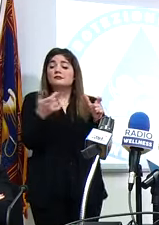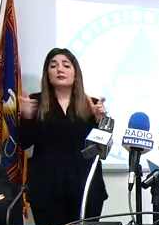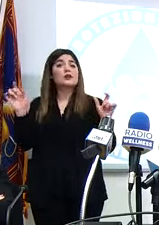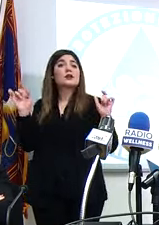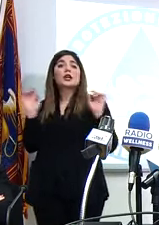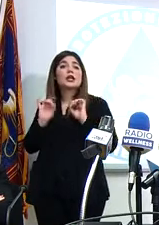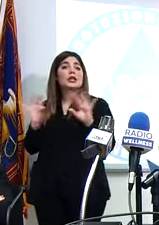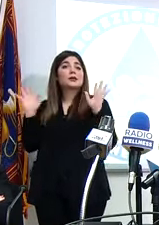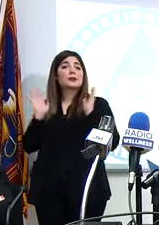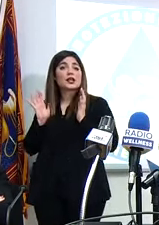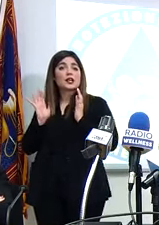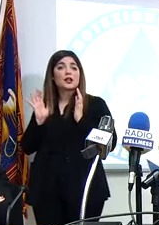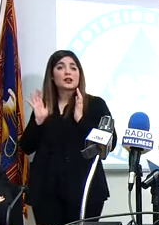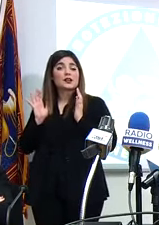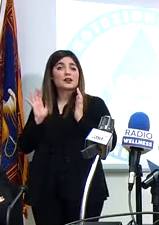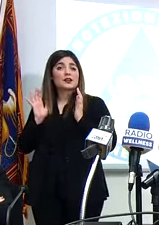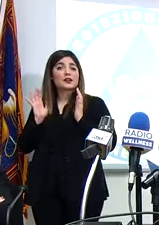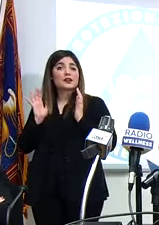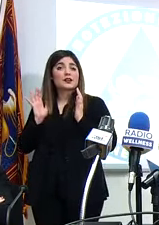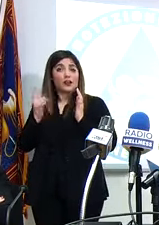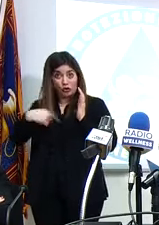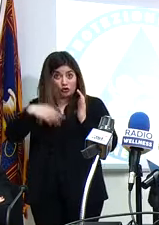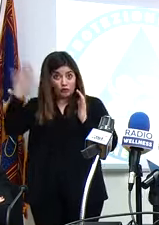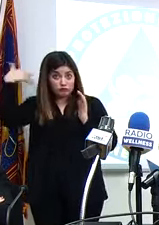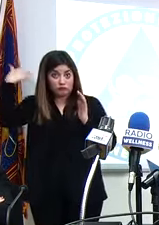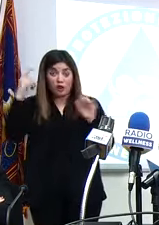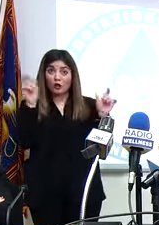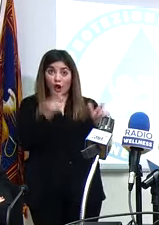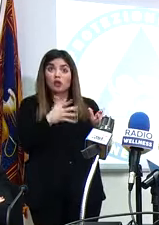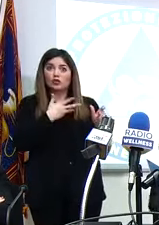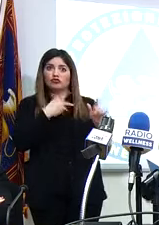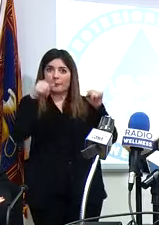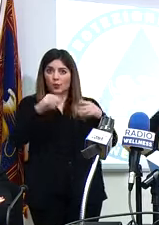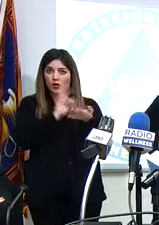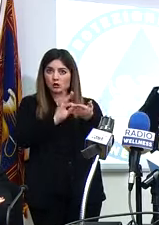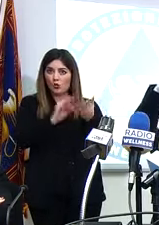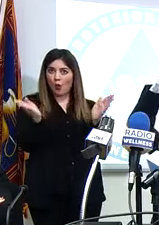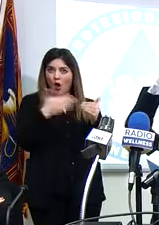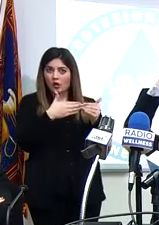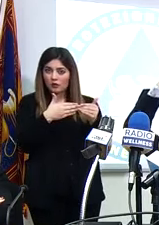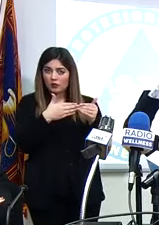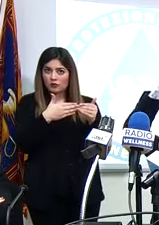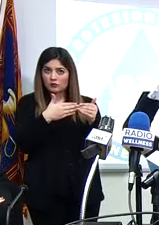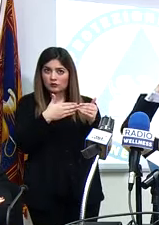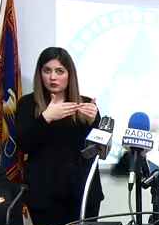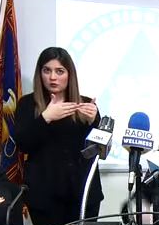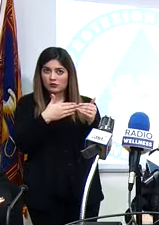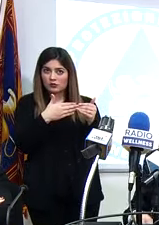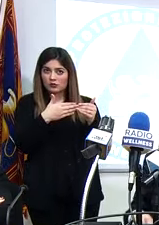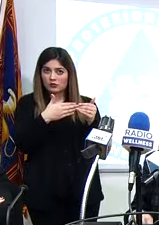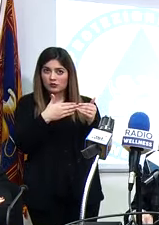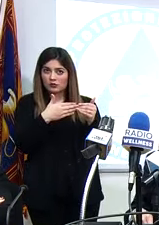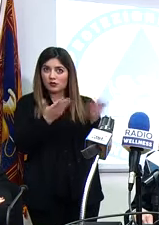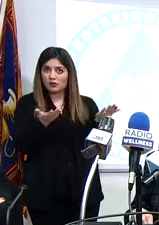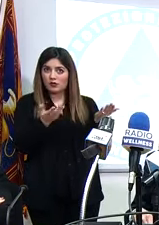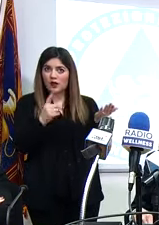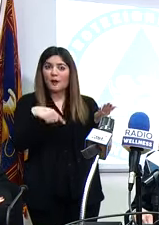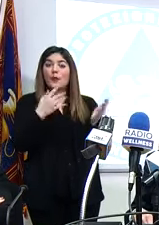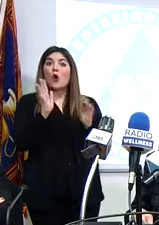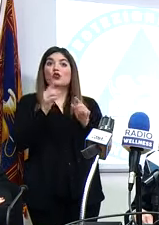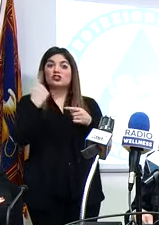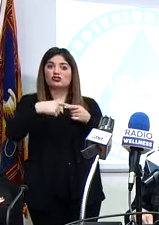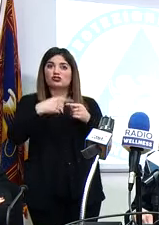fatto il lockdown c'erano anche le scuole. E se vi ricordate, dopo 15 giorni si era raggiunto il picco è cominciato a